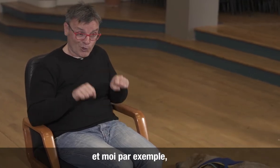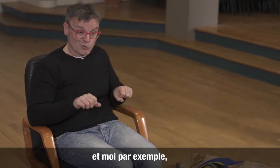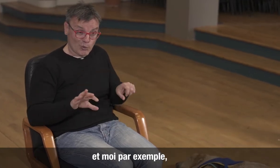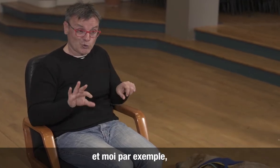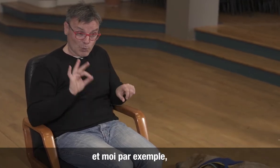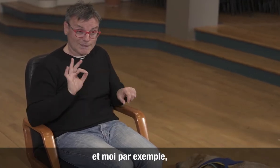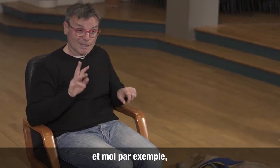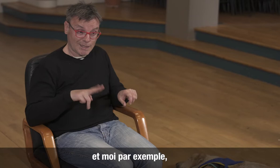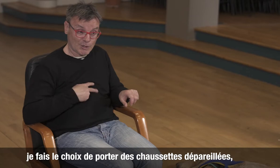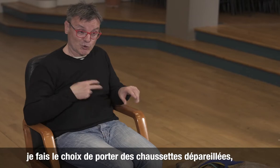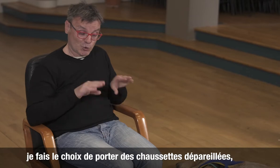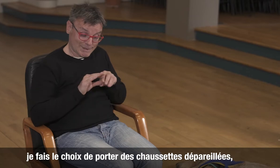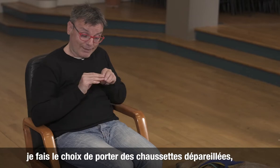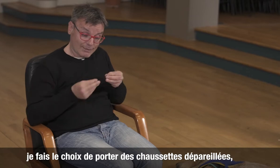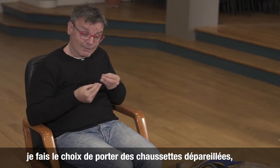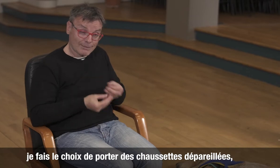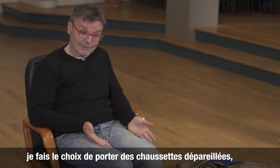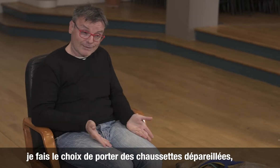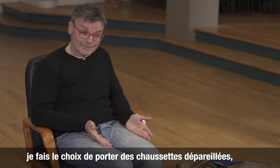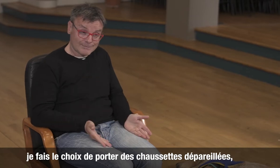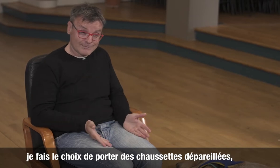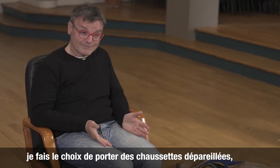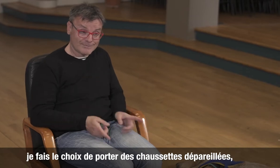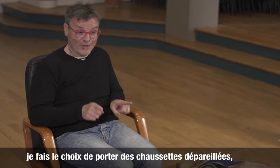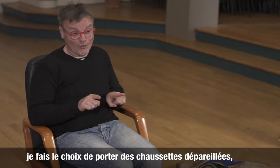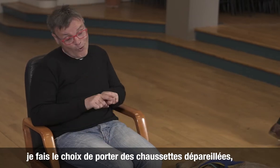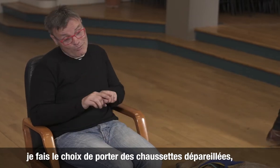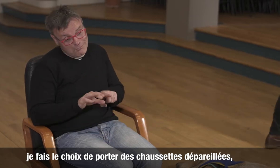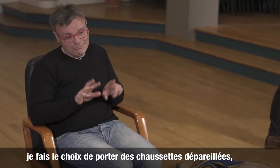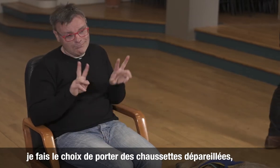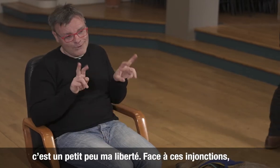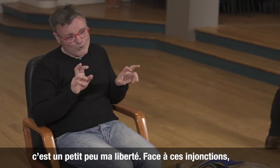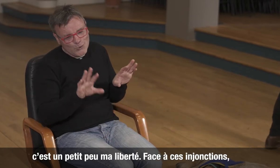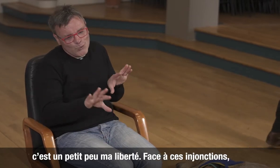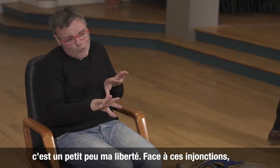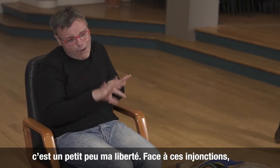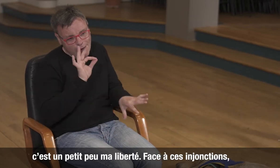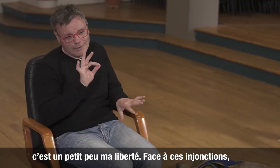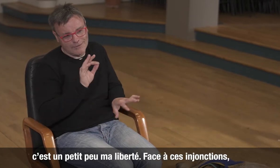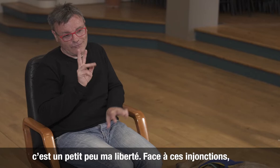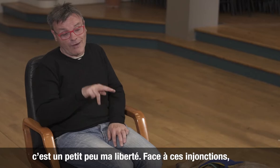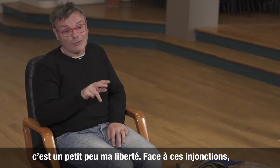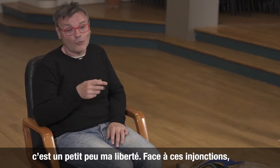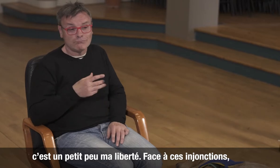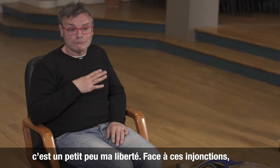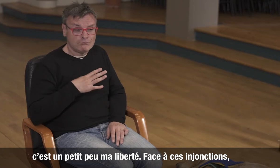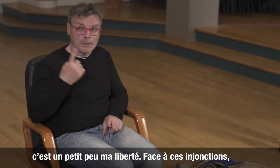Et moi, par exemple, je fais le choix de porter des chaussettes dépareillées. C'est un petit peu ma liberté.